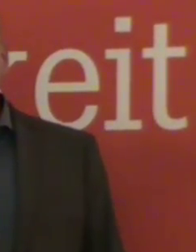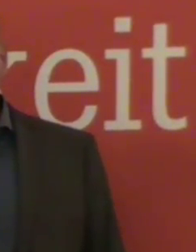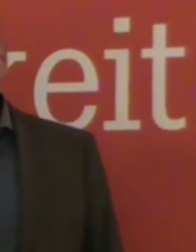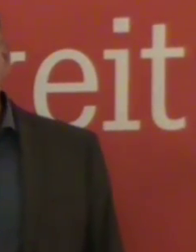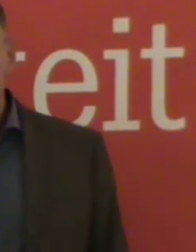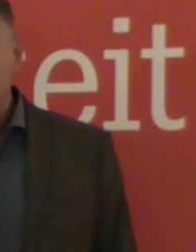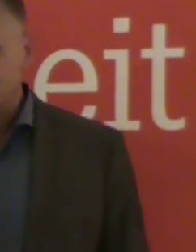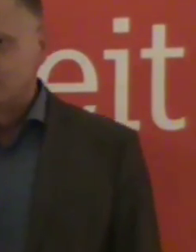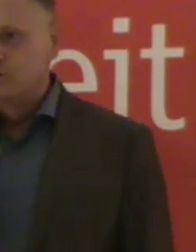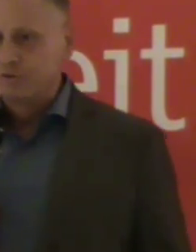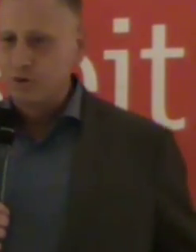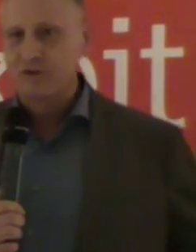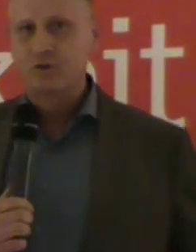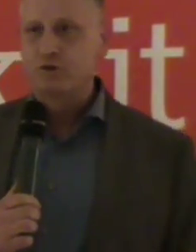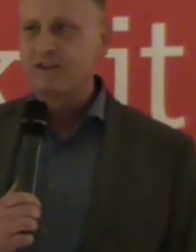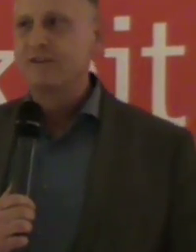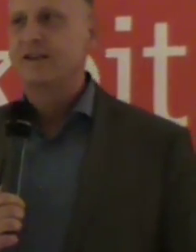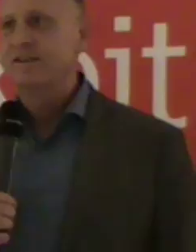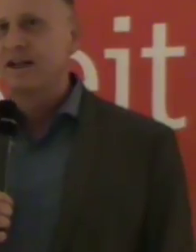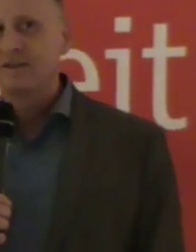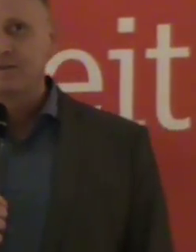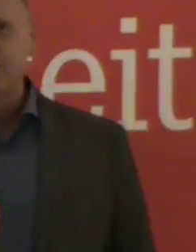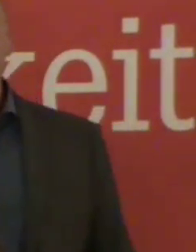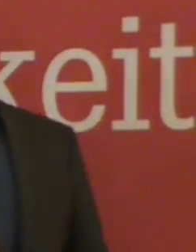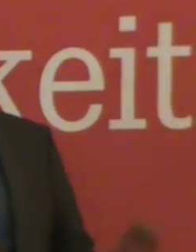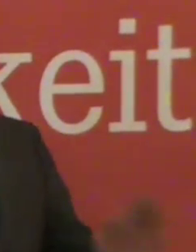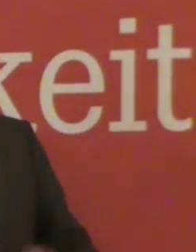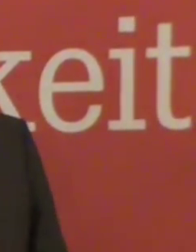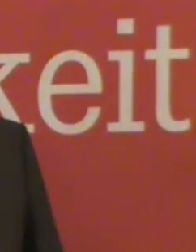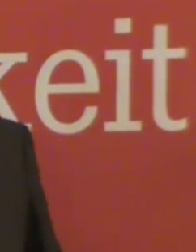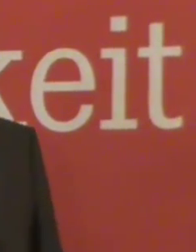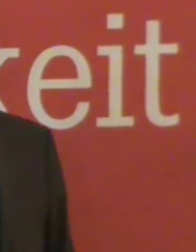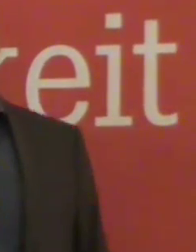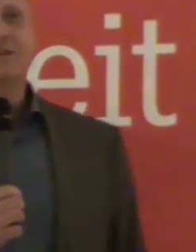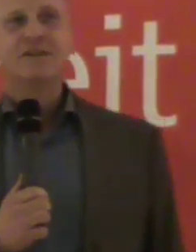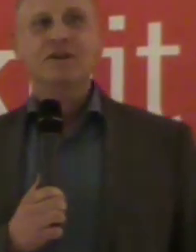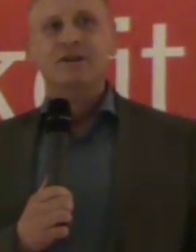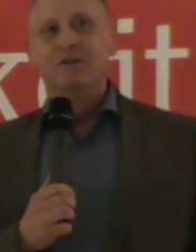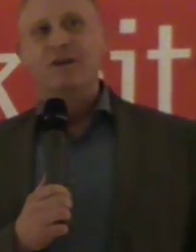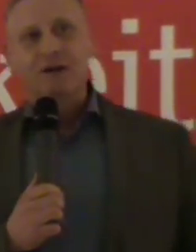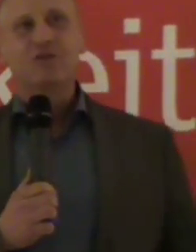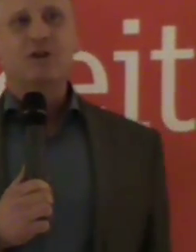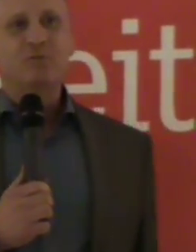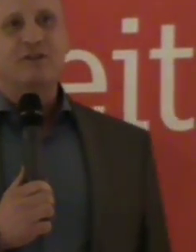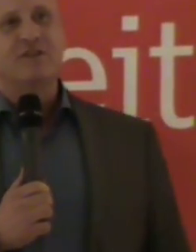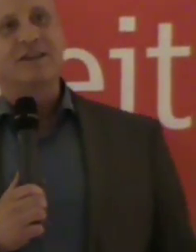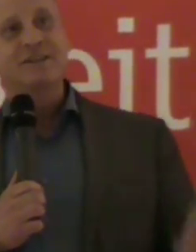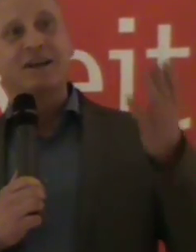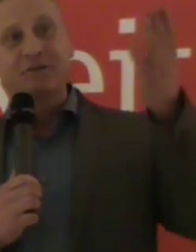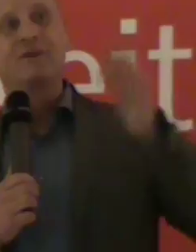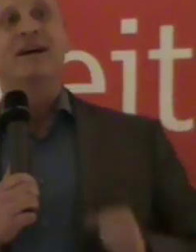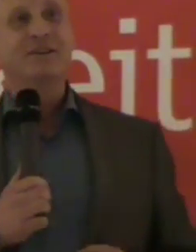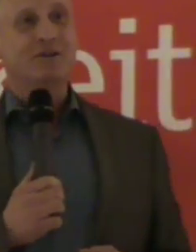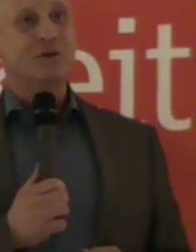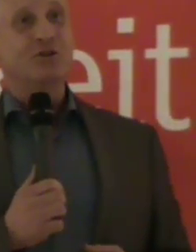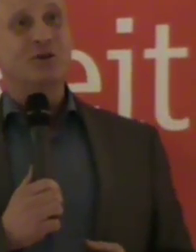die eine oder andere Partei sucht Vorsitz- und Spitzenkandidaten. Bei uns steht der Punkt fest. Wir haben zwei